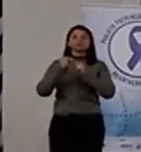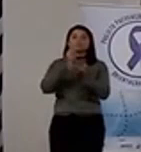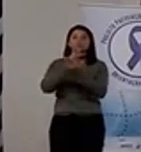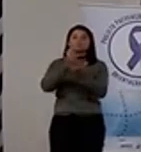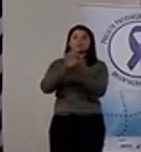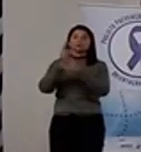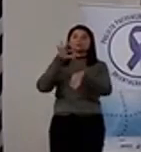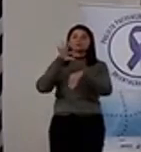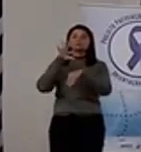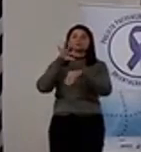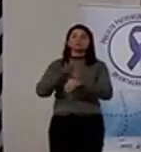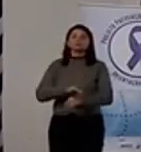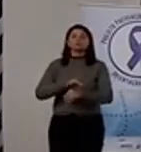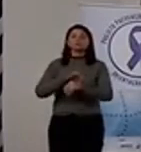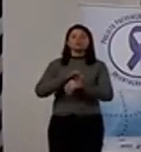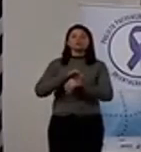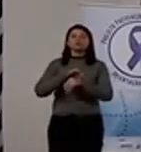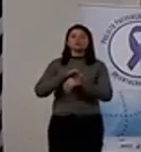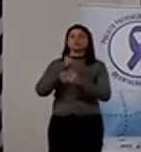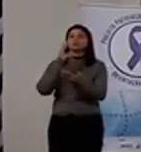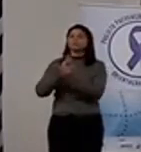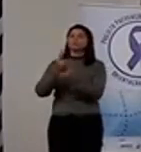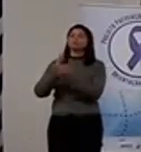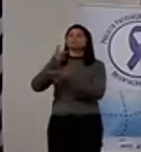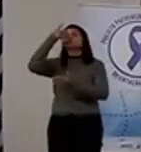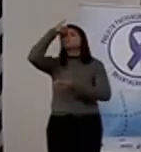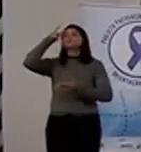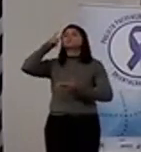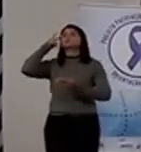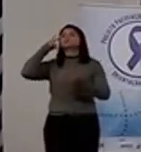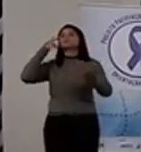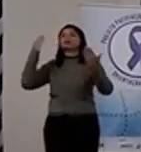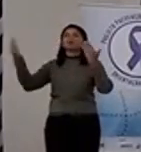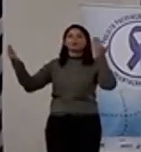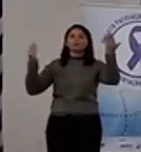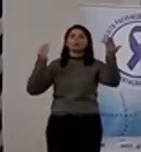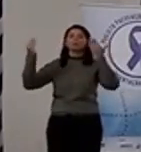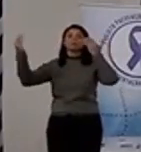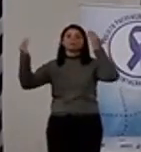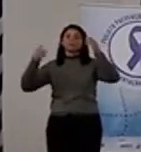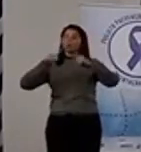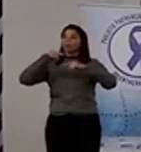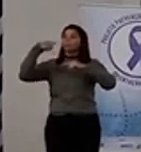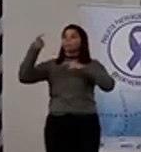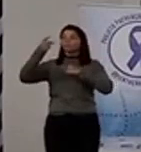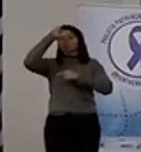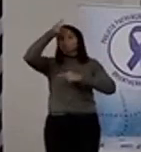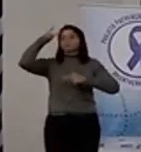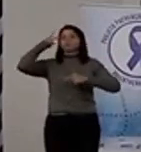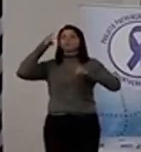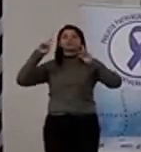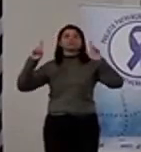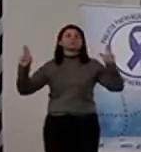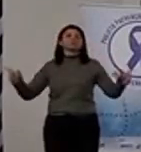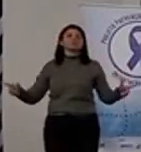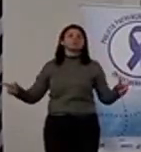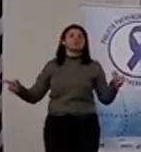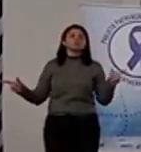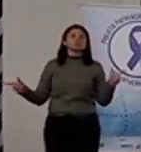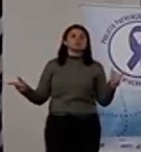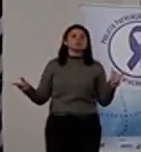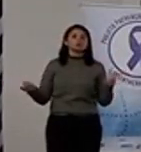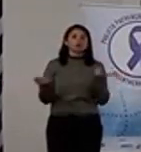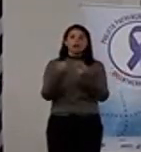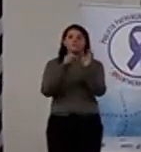na mesma pessoa, comparada com outras pessoas, pode ser muito diferente, certo? Então, não é porque você